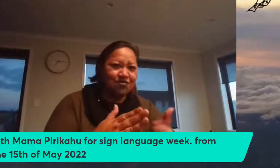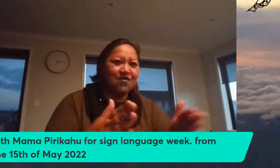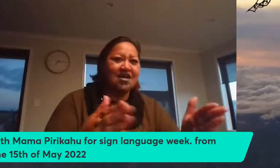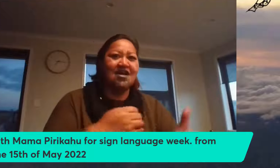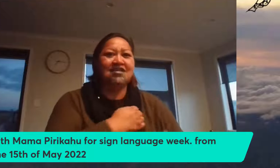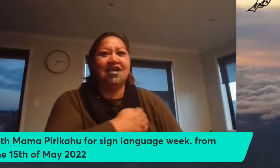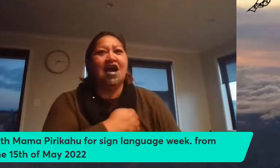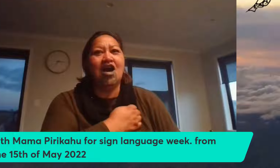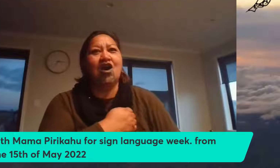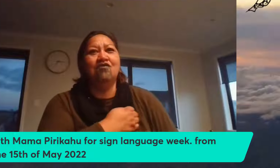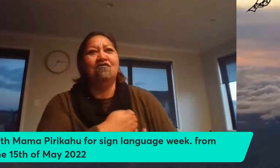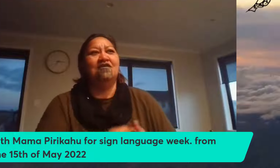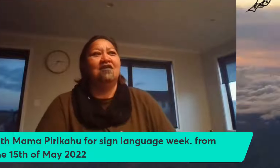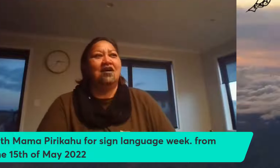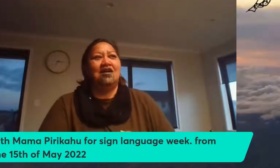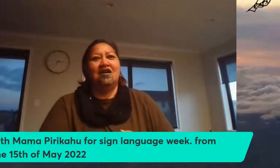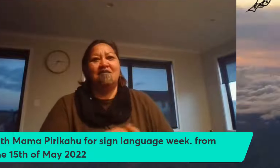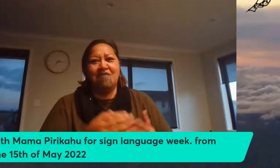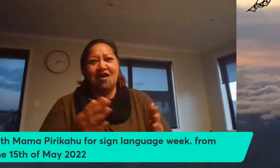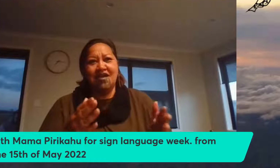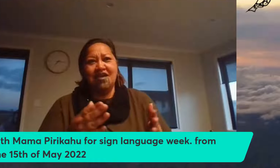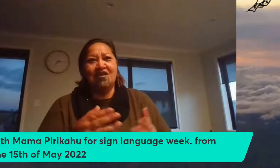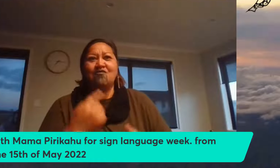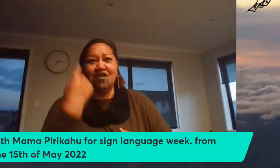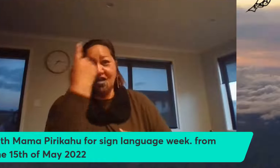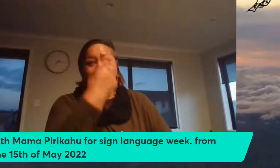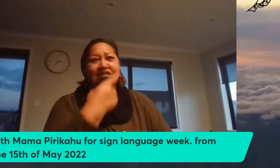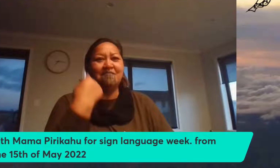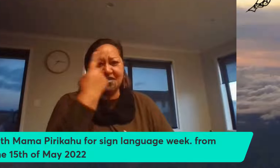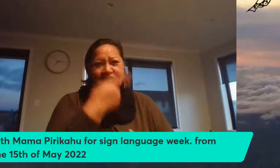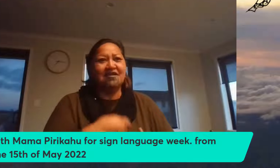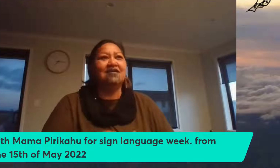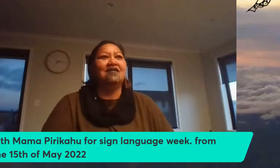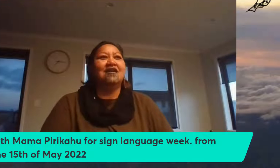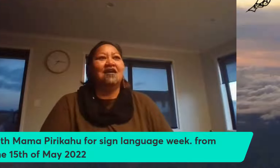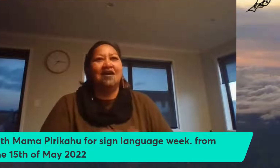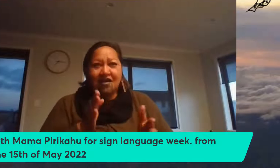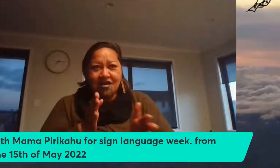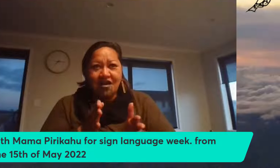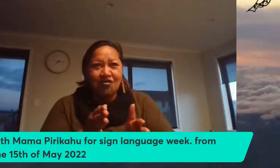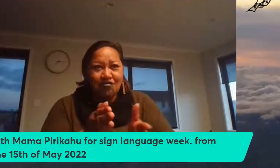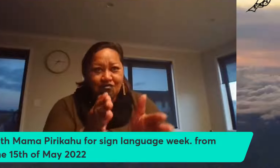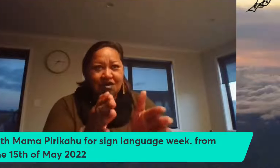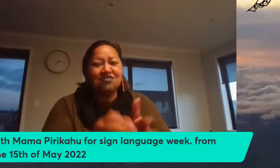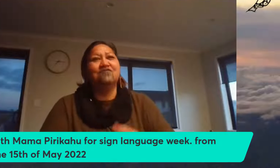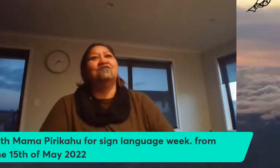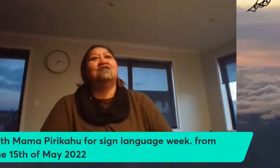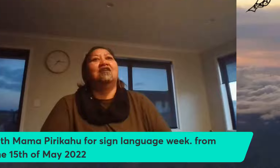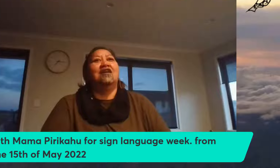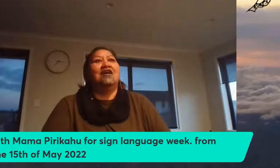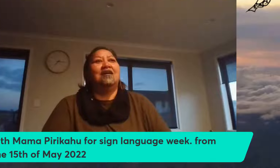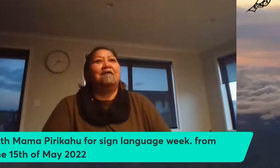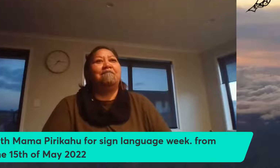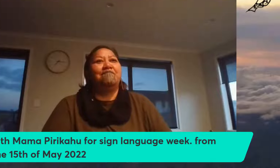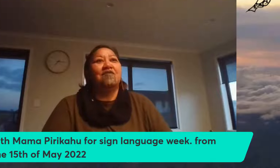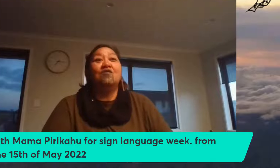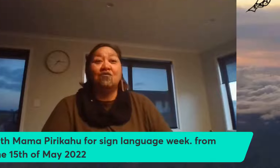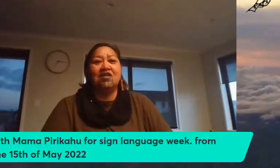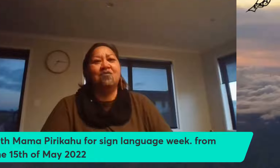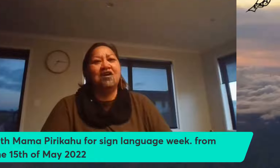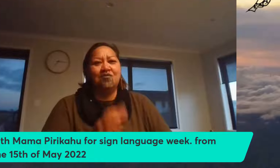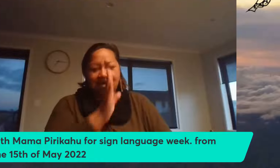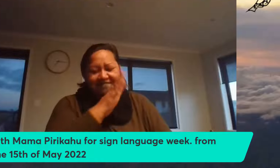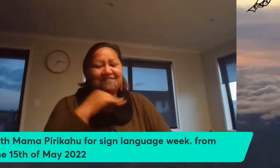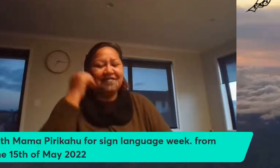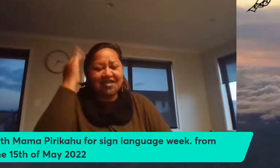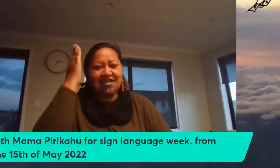kua tūwhera I te ngākau, ara mā era koe rā te mata ka ū atu o